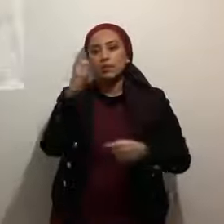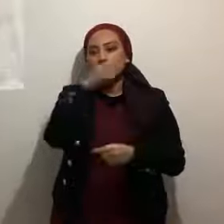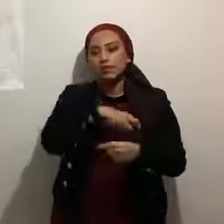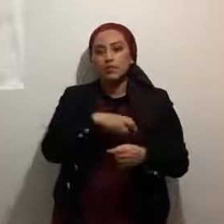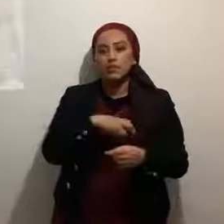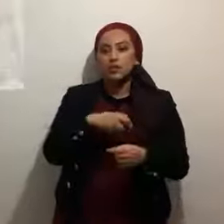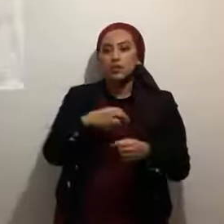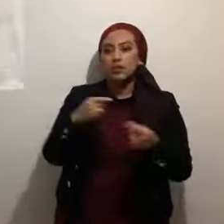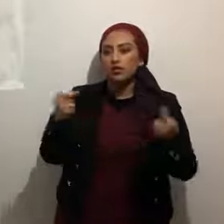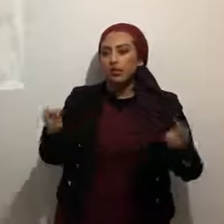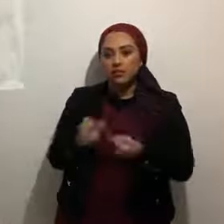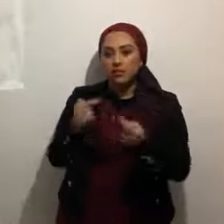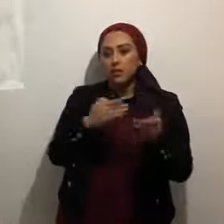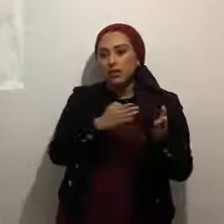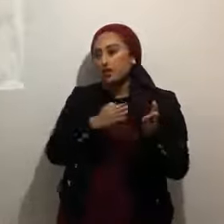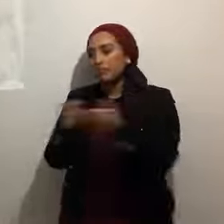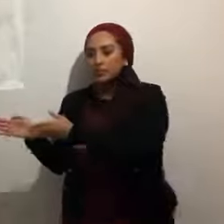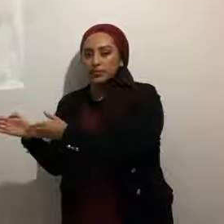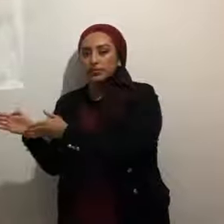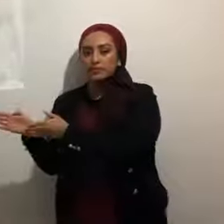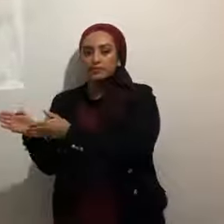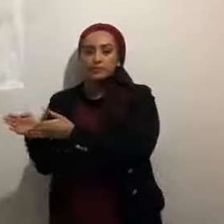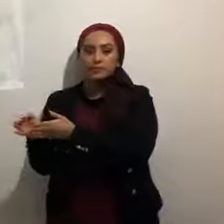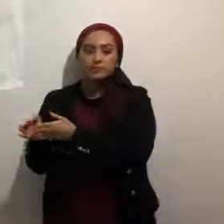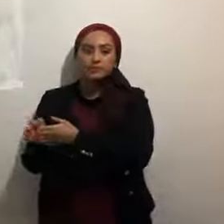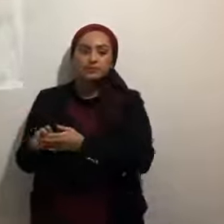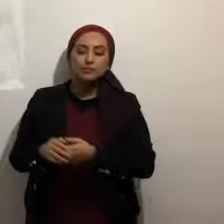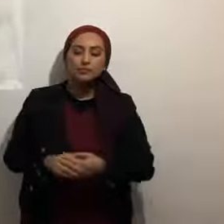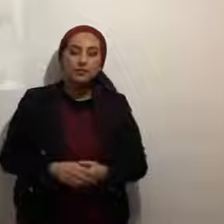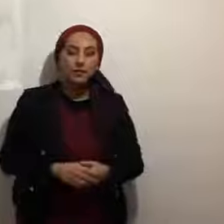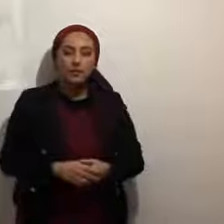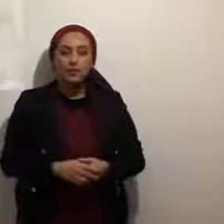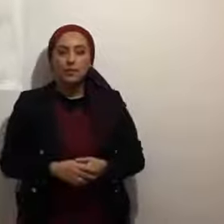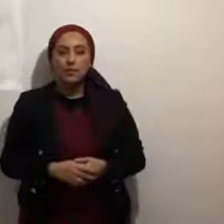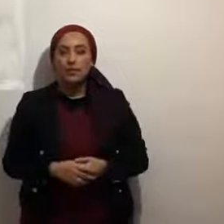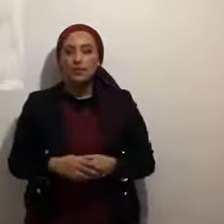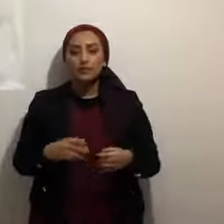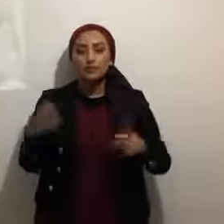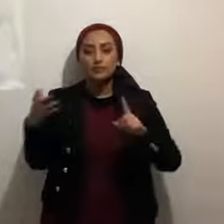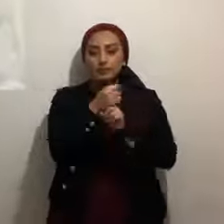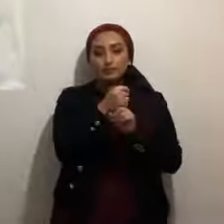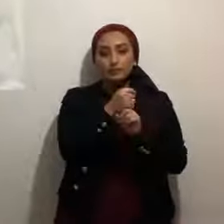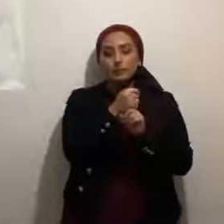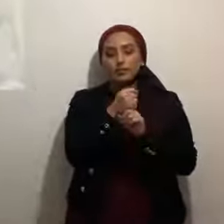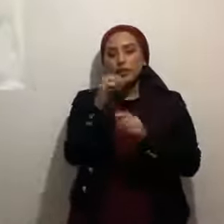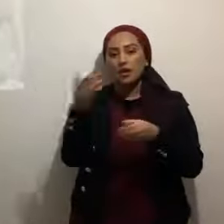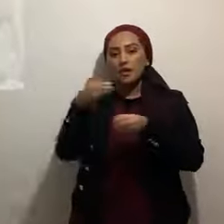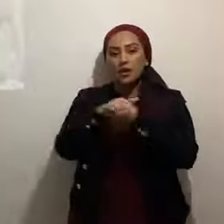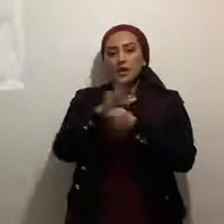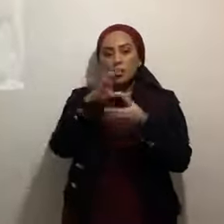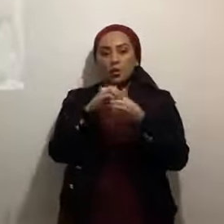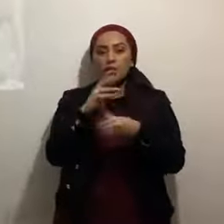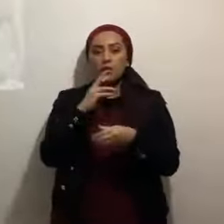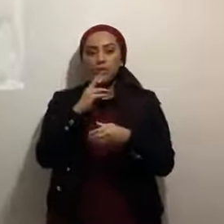incircunciso, de corazón y de carne, pecador, comiendo marrano, te tape tu propio pozo. Tú